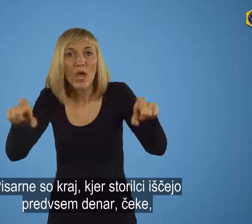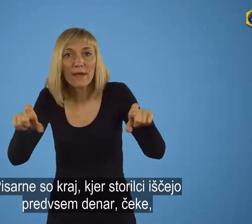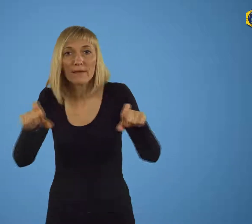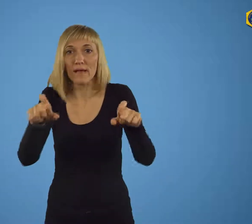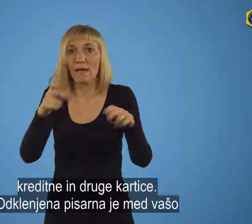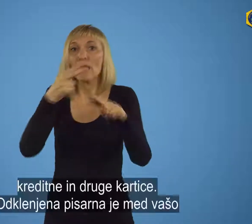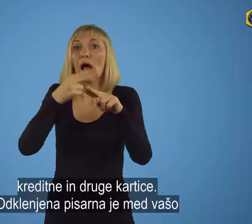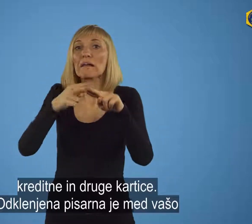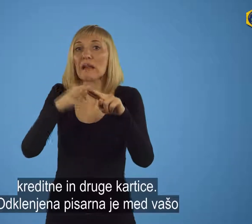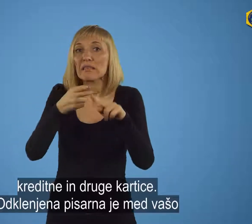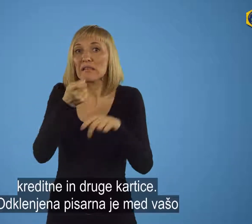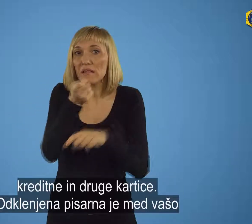druge kartice.